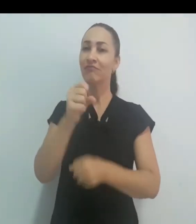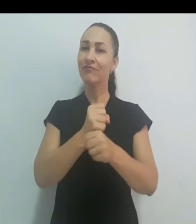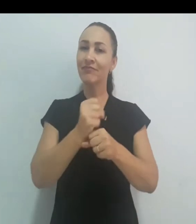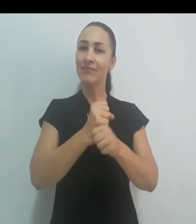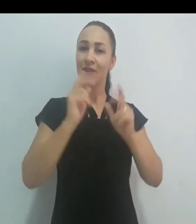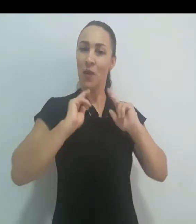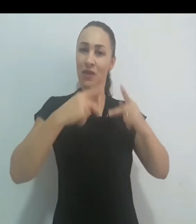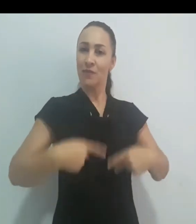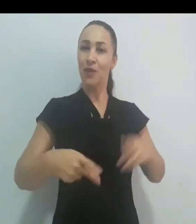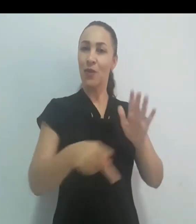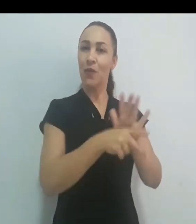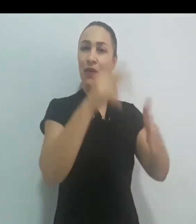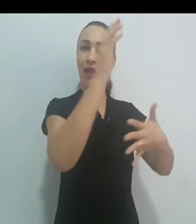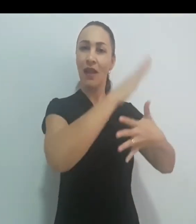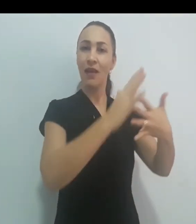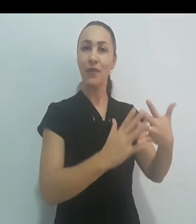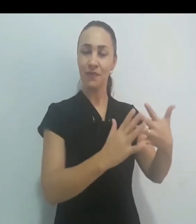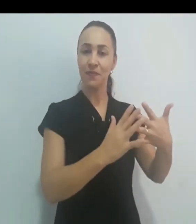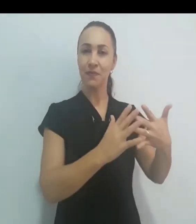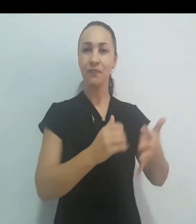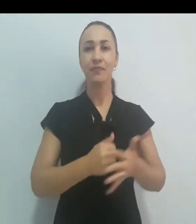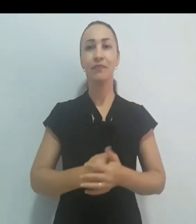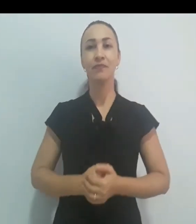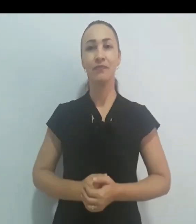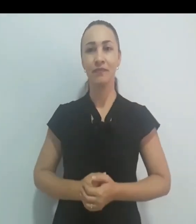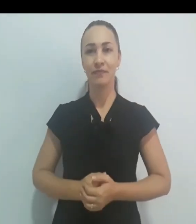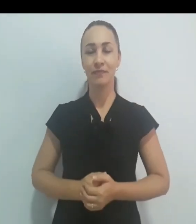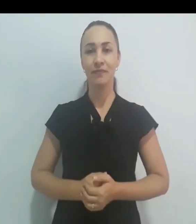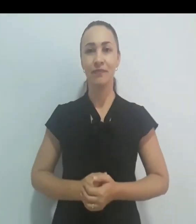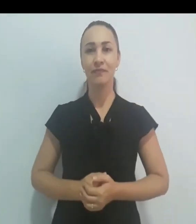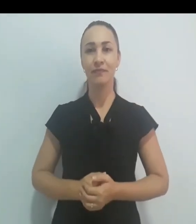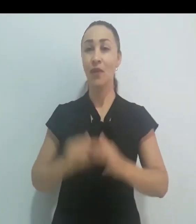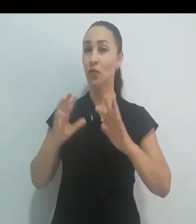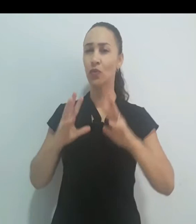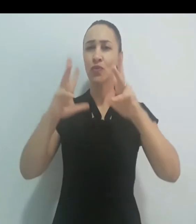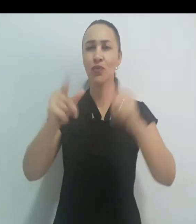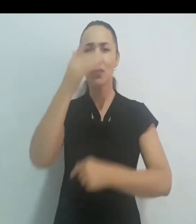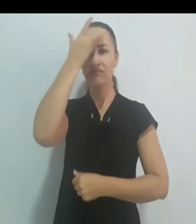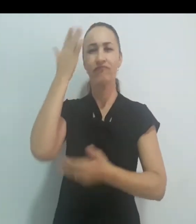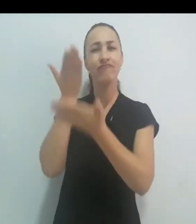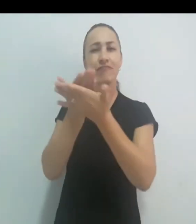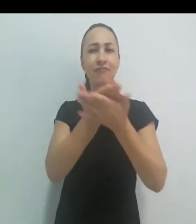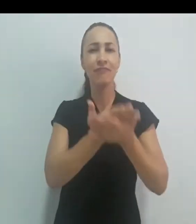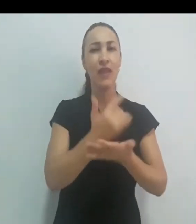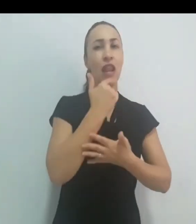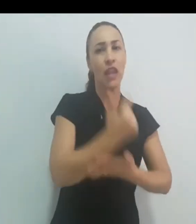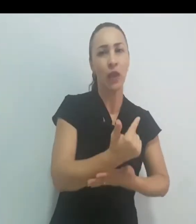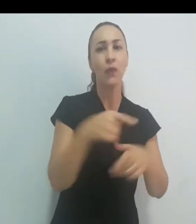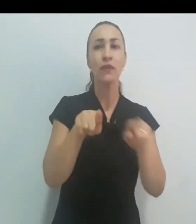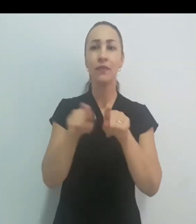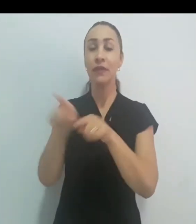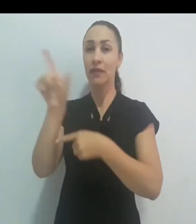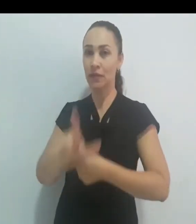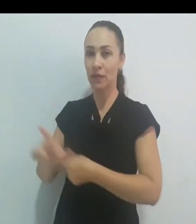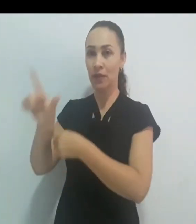de reconhecimento da Libras, né? E a todos que estudam as línguas, né, estudam a